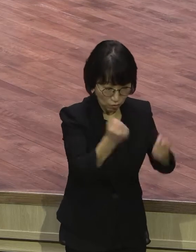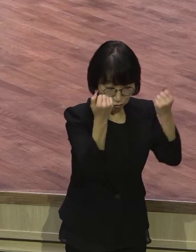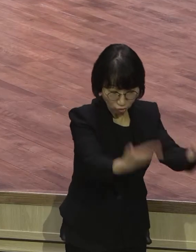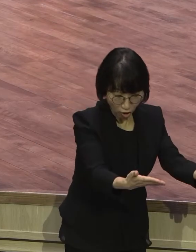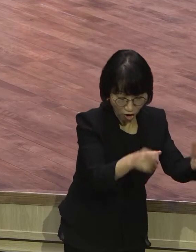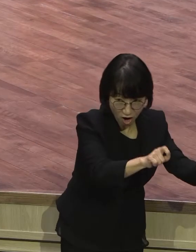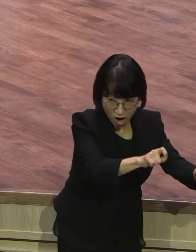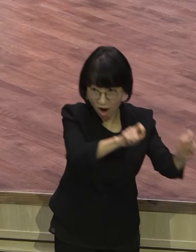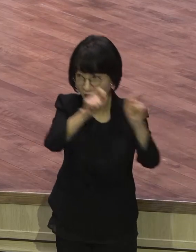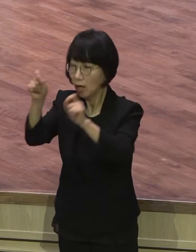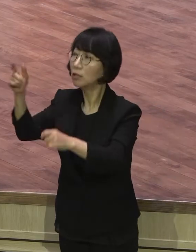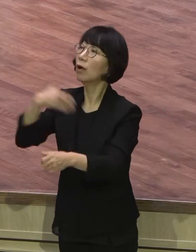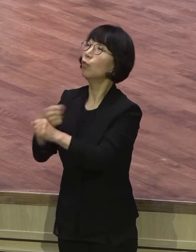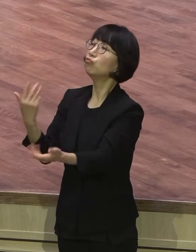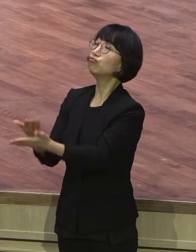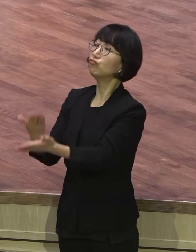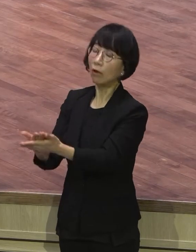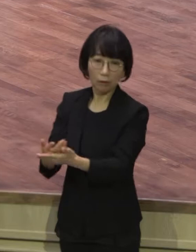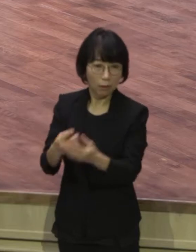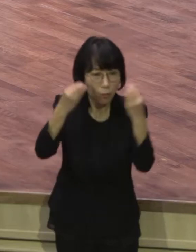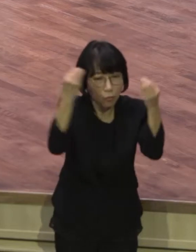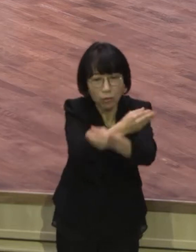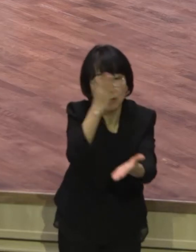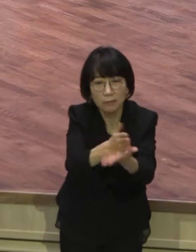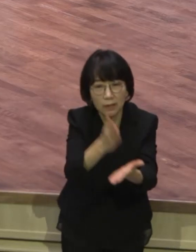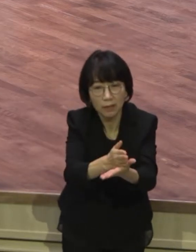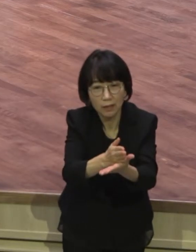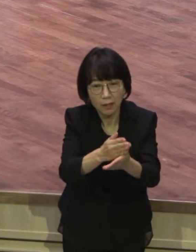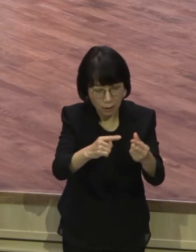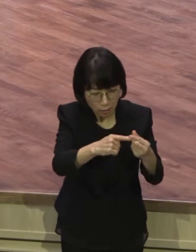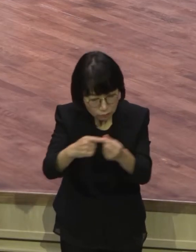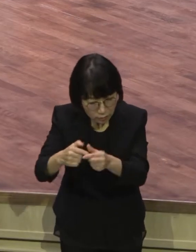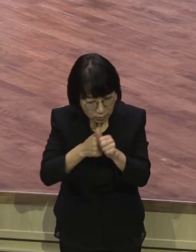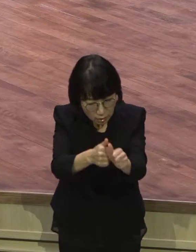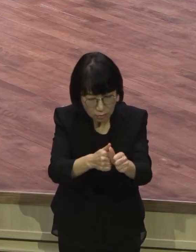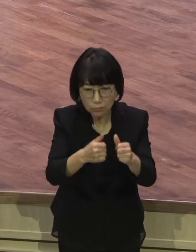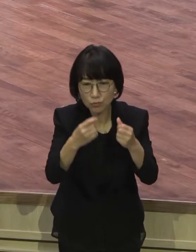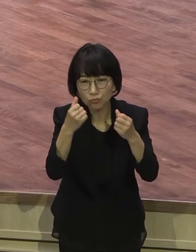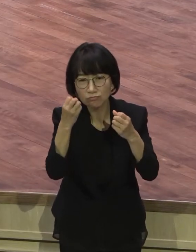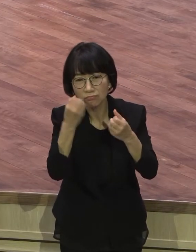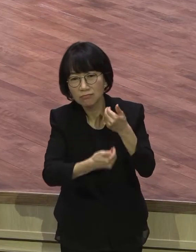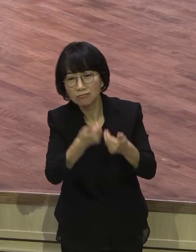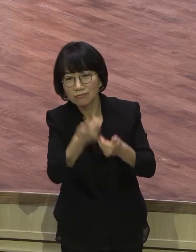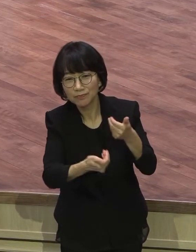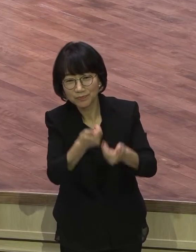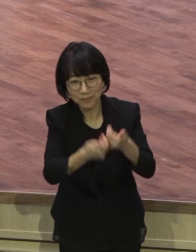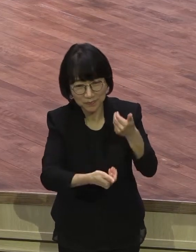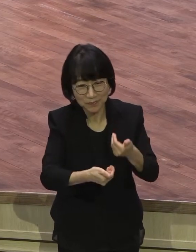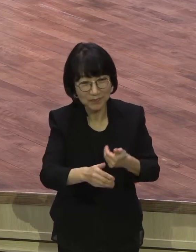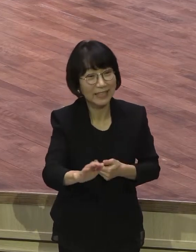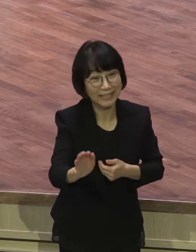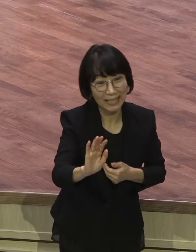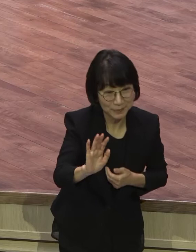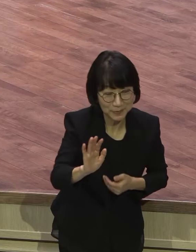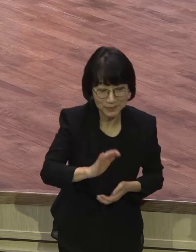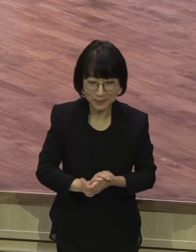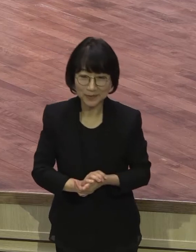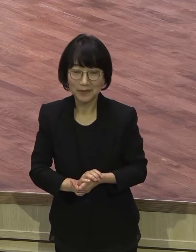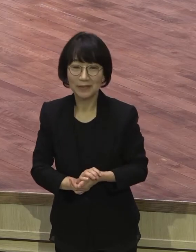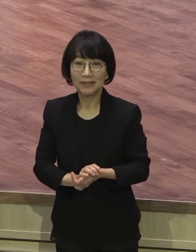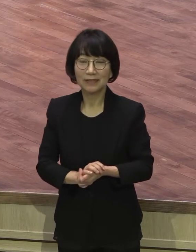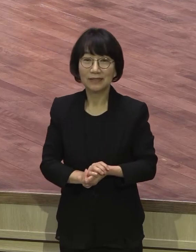나를 용서해 달라는 기도인 것처럼 그렇게 느낄 수가 있어요. 그렇게 해석할 수가 있는데 예수님께서 하신 말씀의 의도가